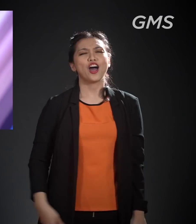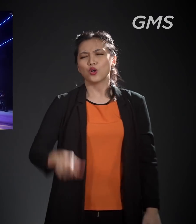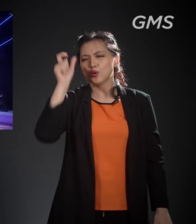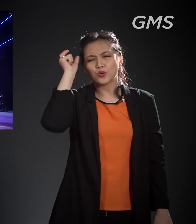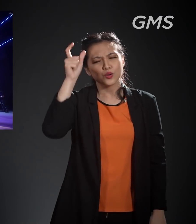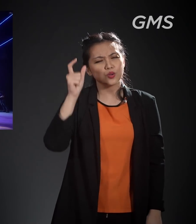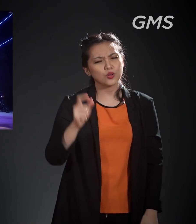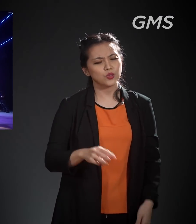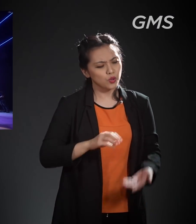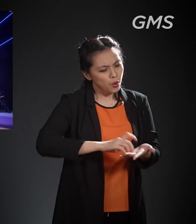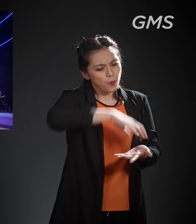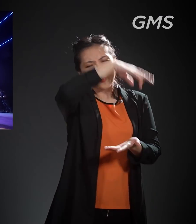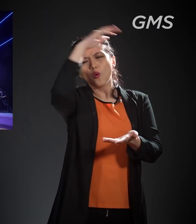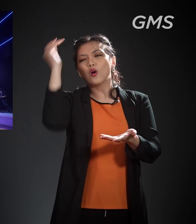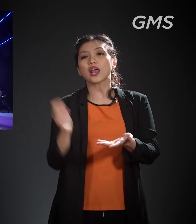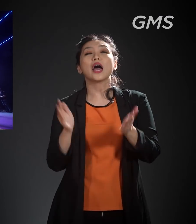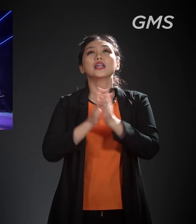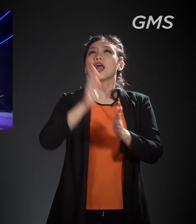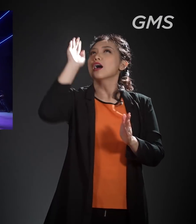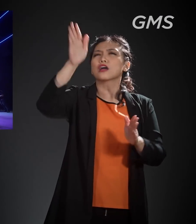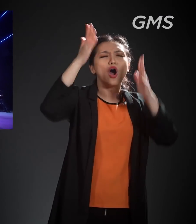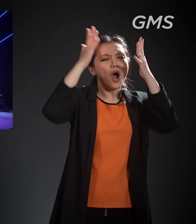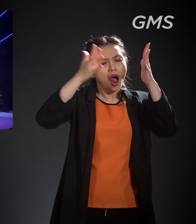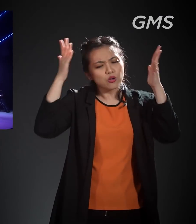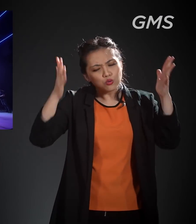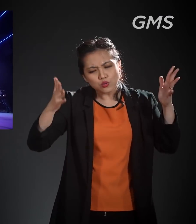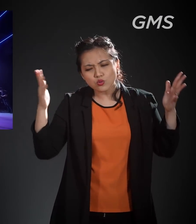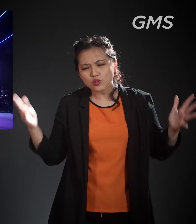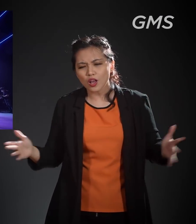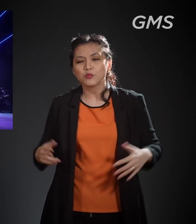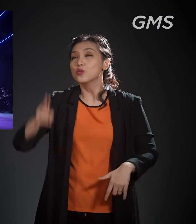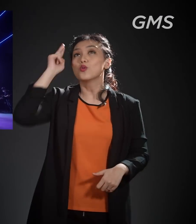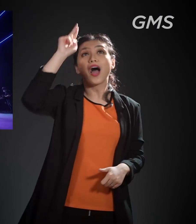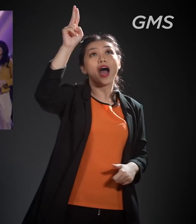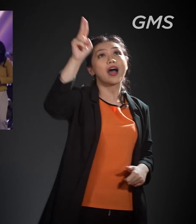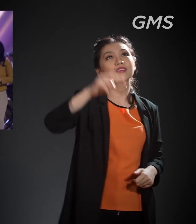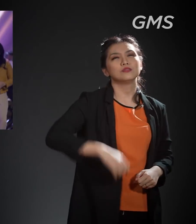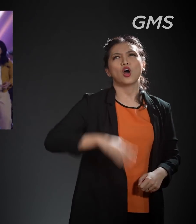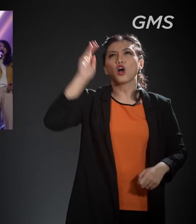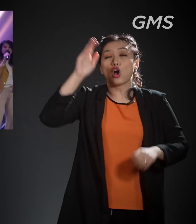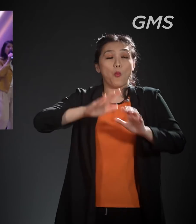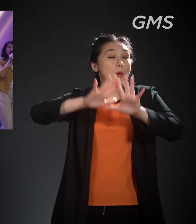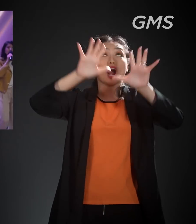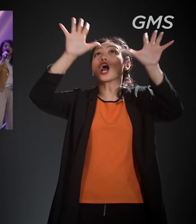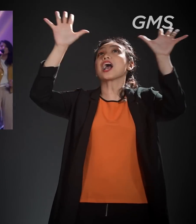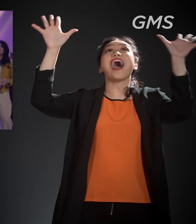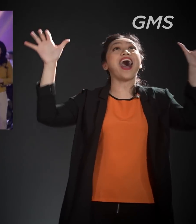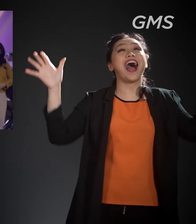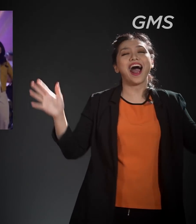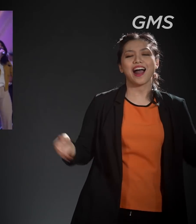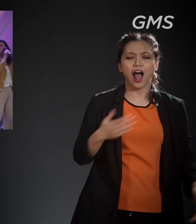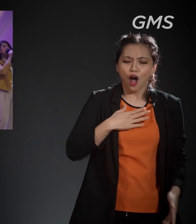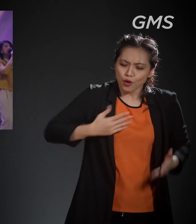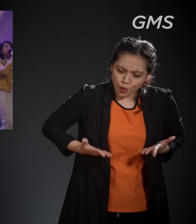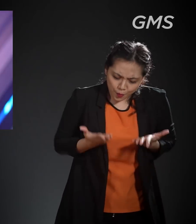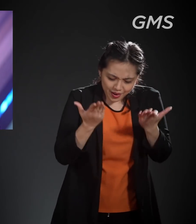bagi kemuliaan dan keagungan-Mu Tuhan, kebesaran-Mu